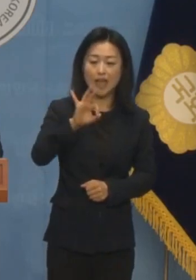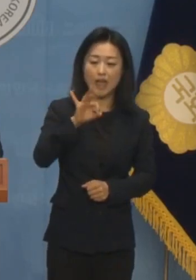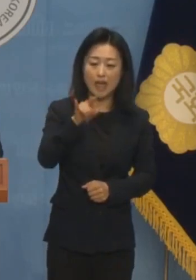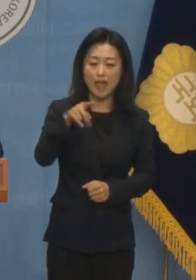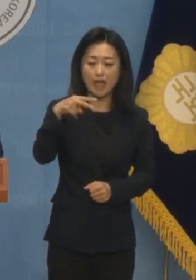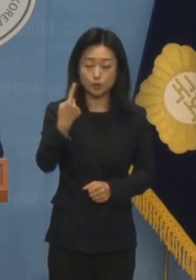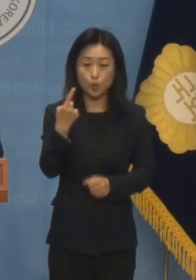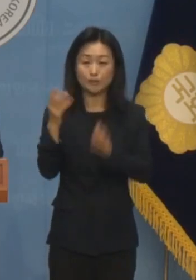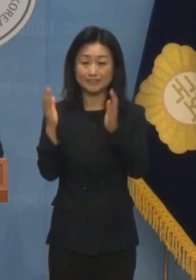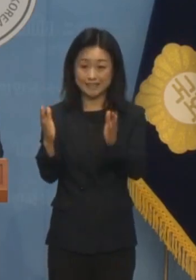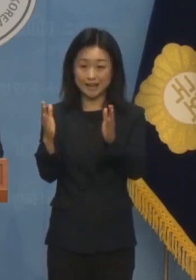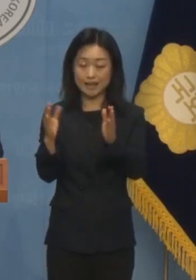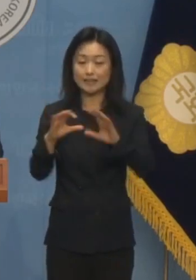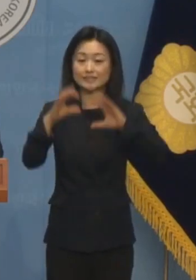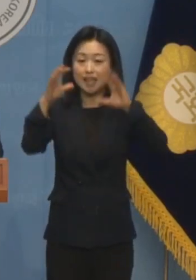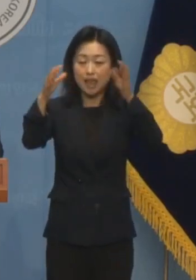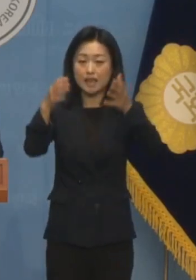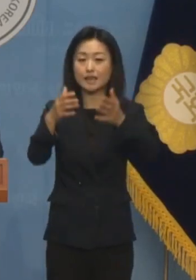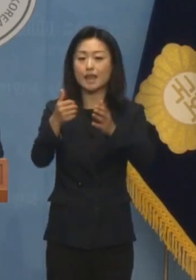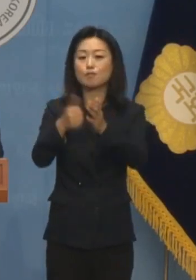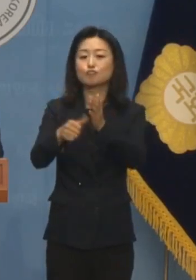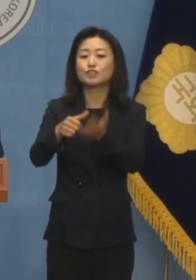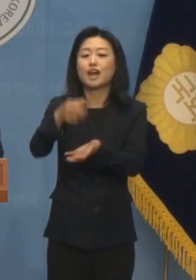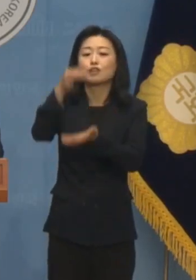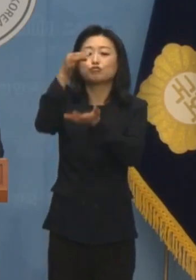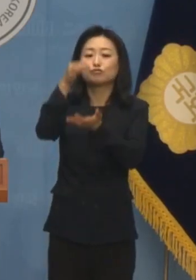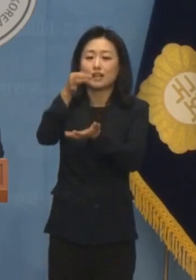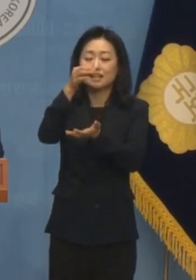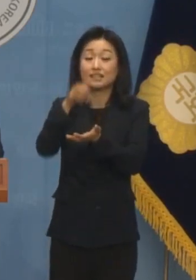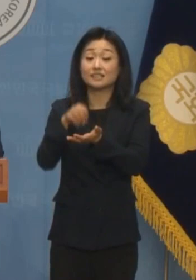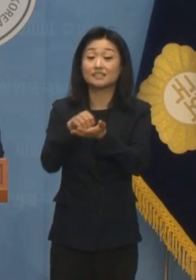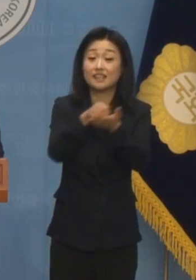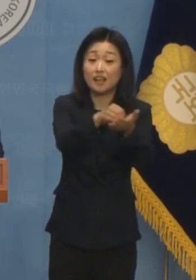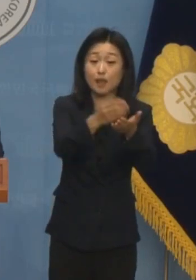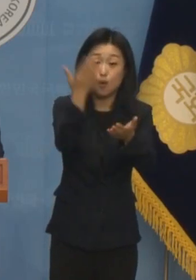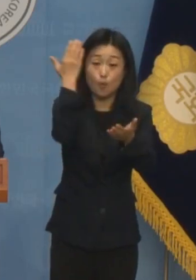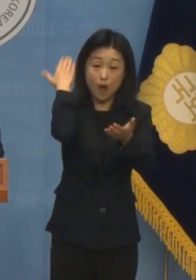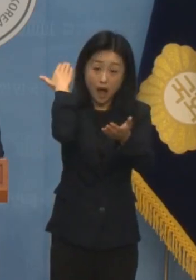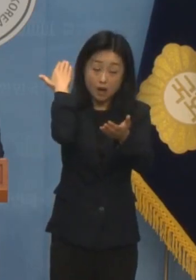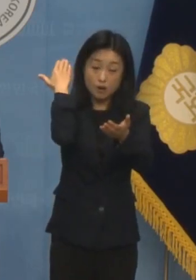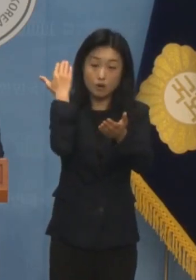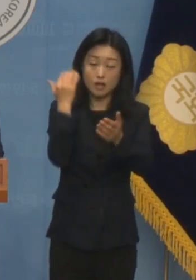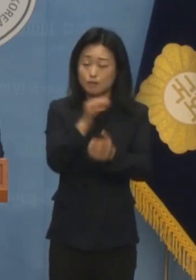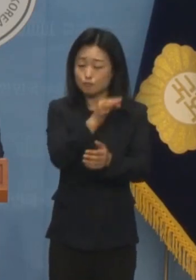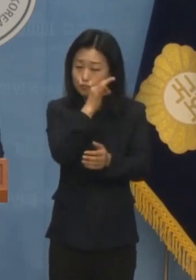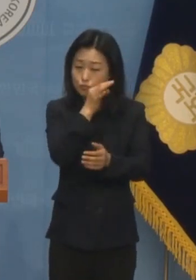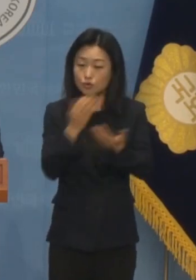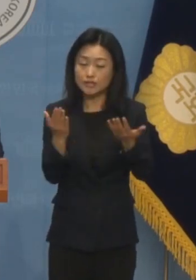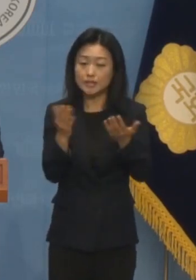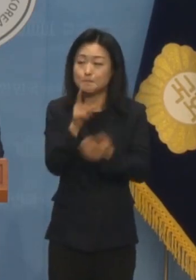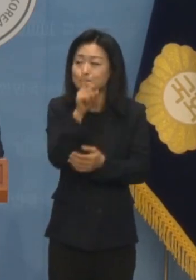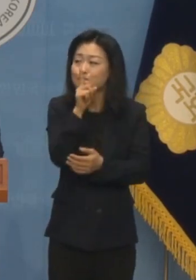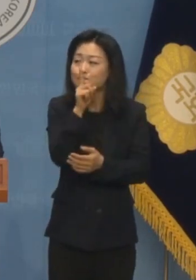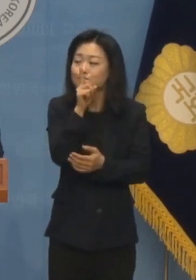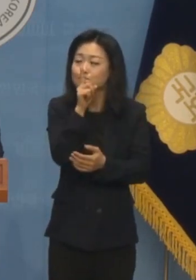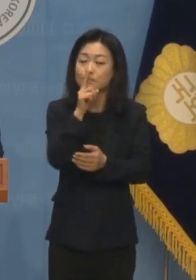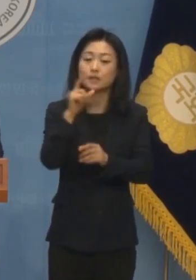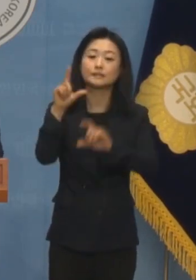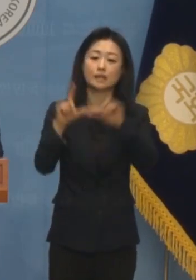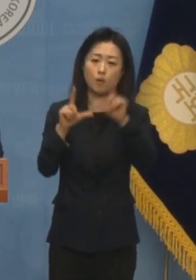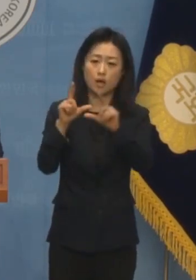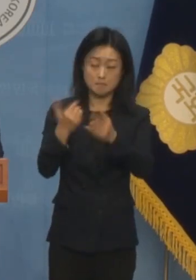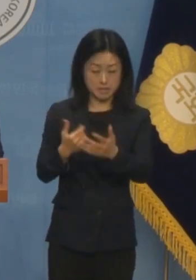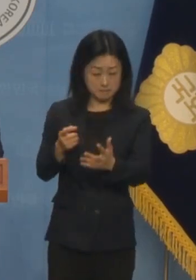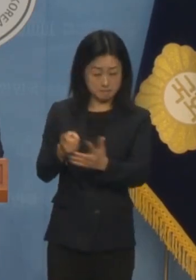세계유산 등를 신청하면서 자신들의 부끄러운 과거를 숨기려 하고 있습니다이 의도를